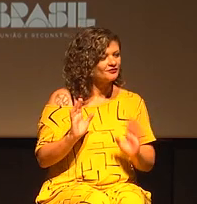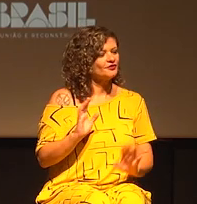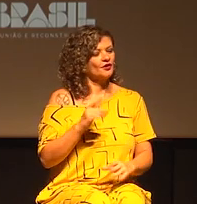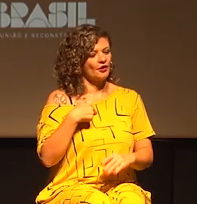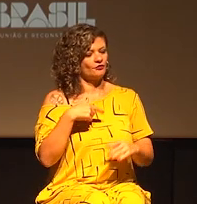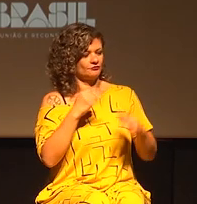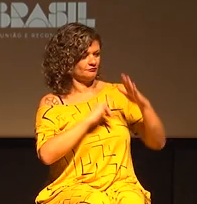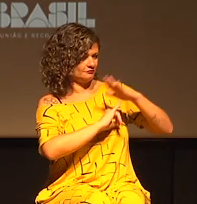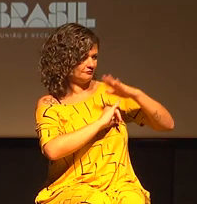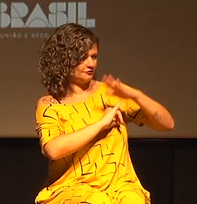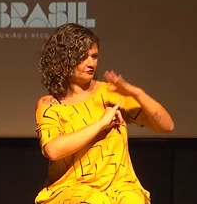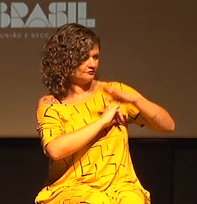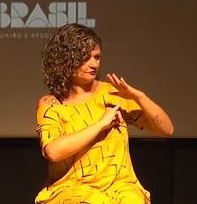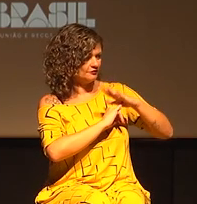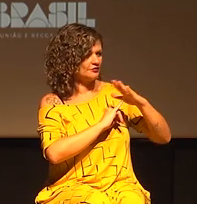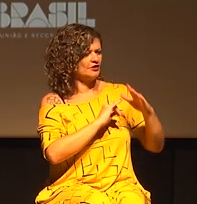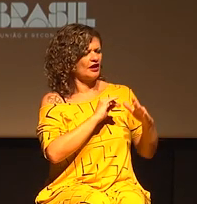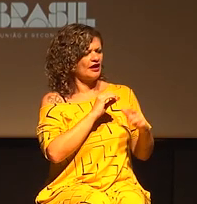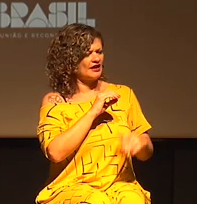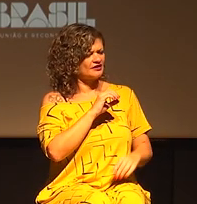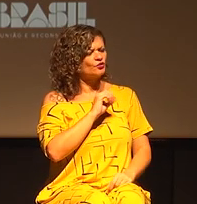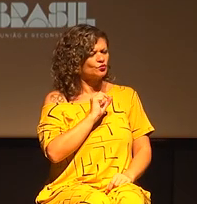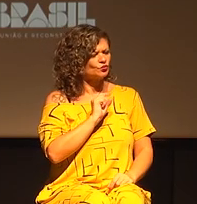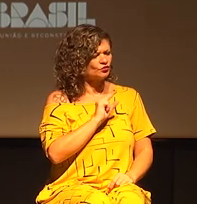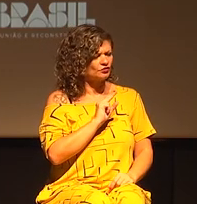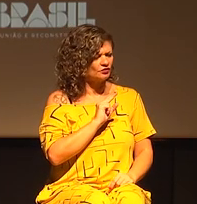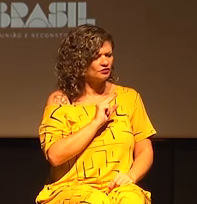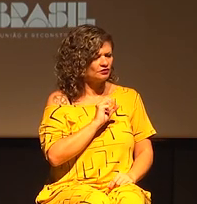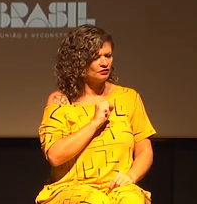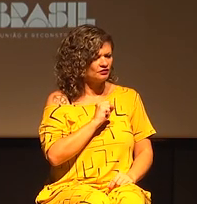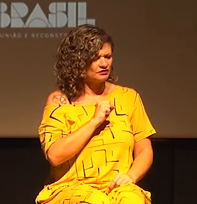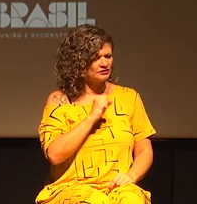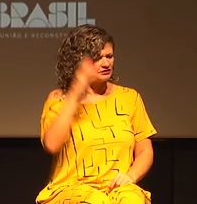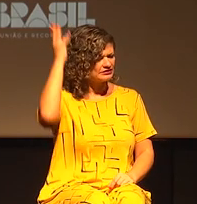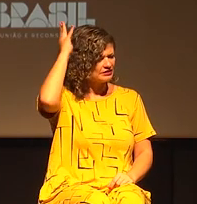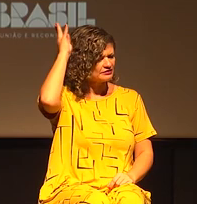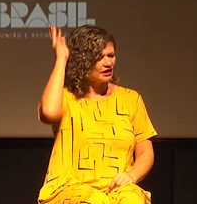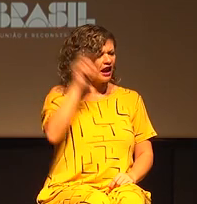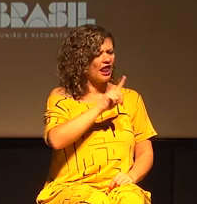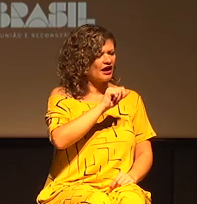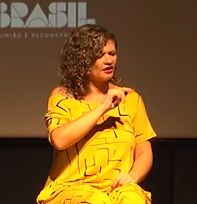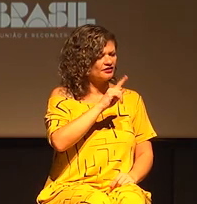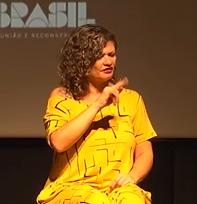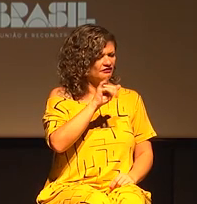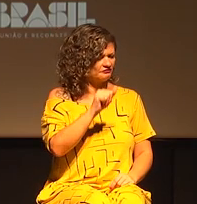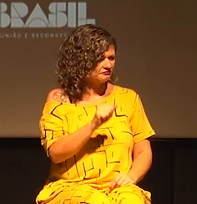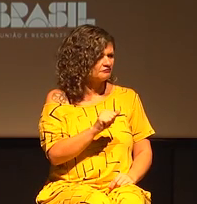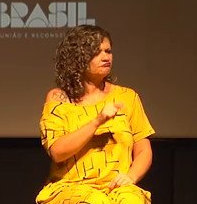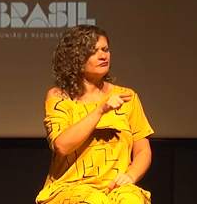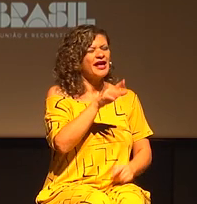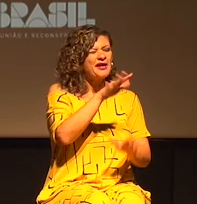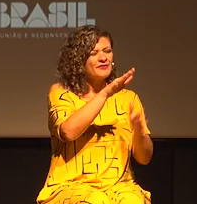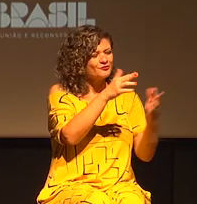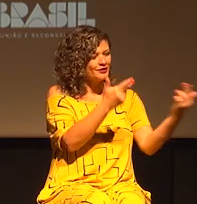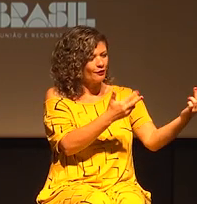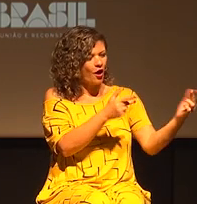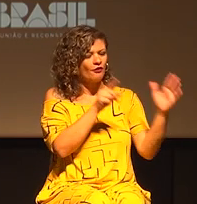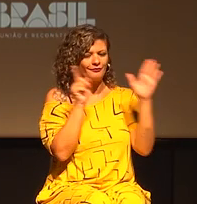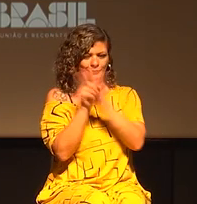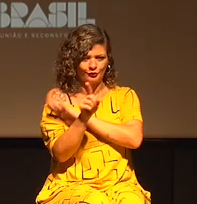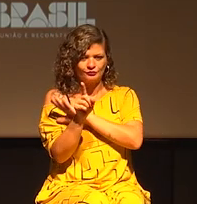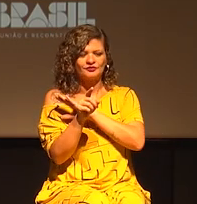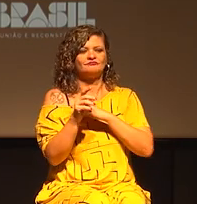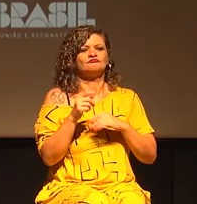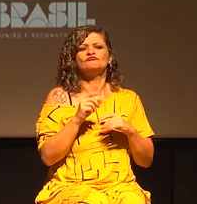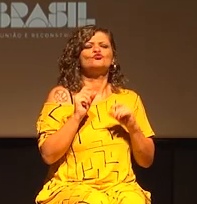do Instituto São estrela guia e acabei eu ia era mais ou menos que eu que o que ele perguntou aqui